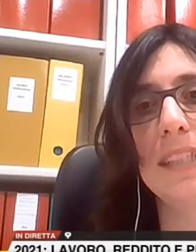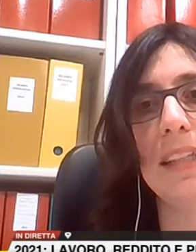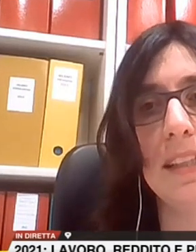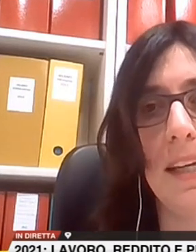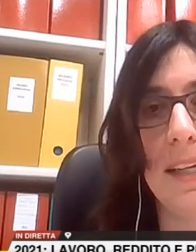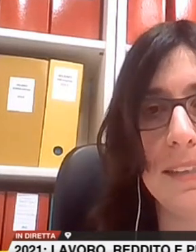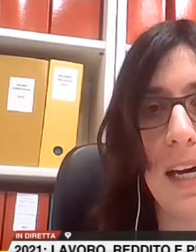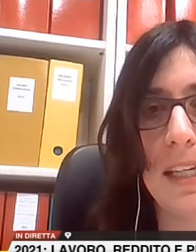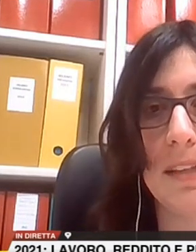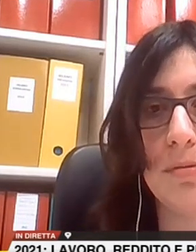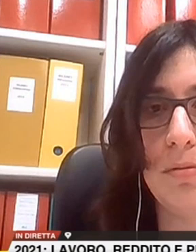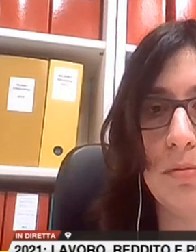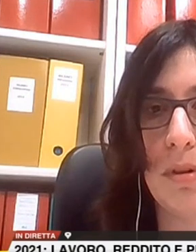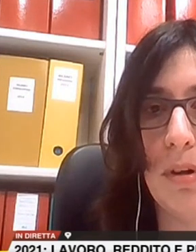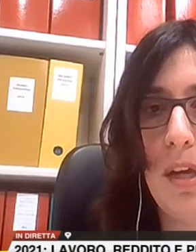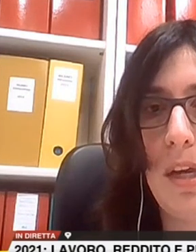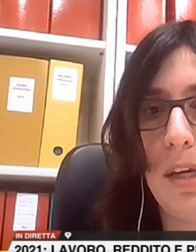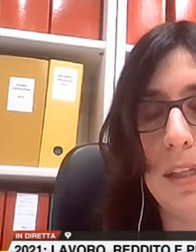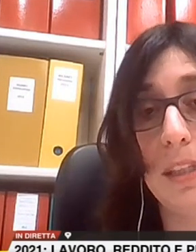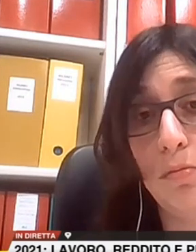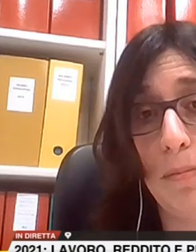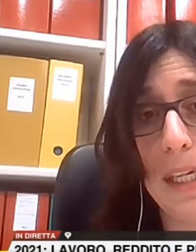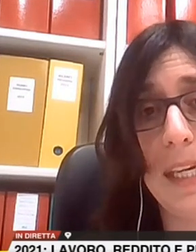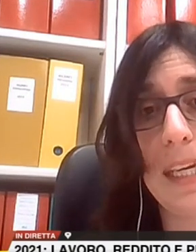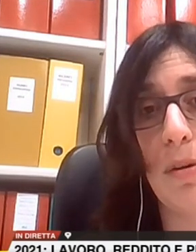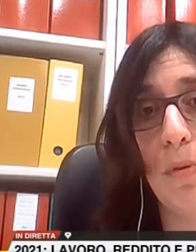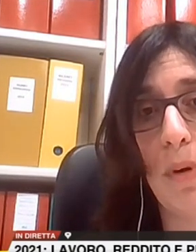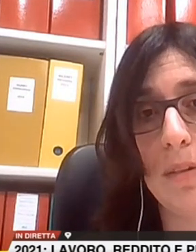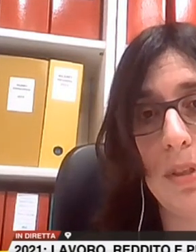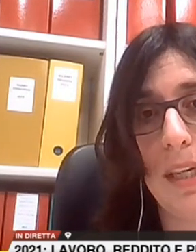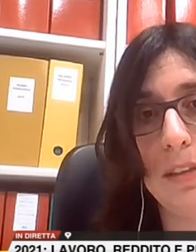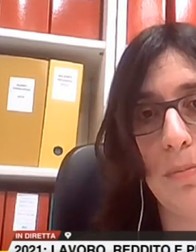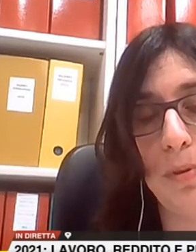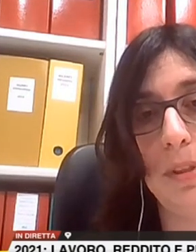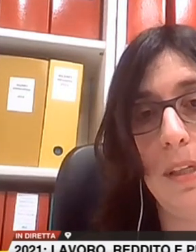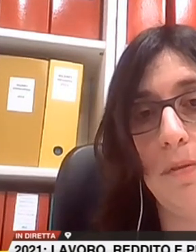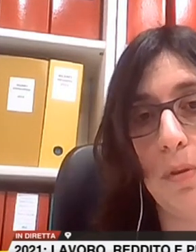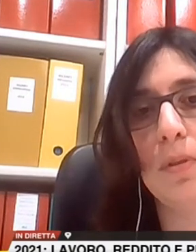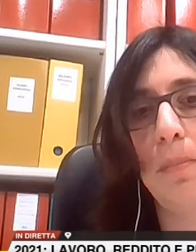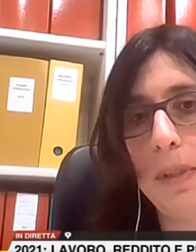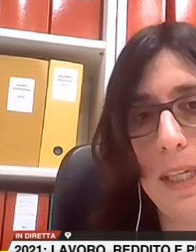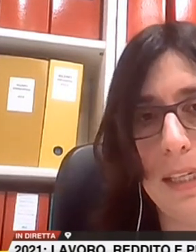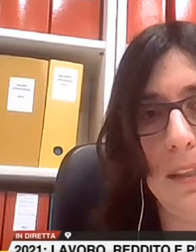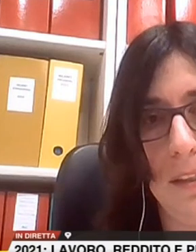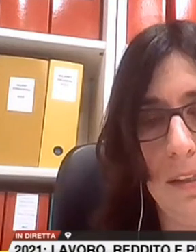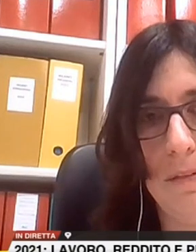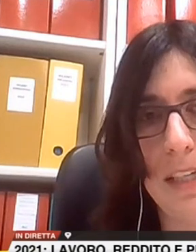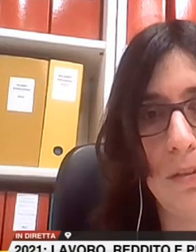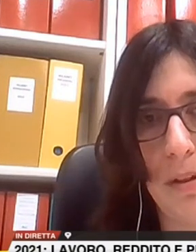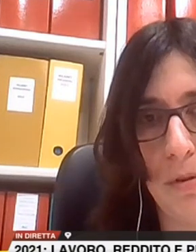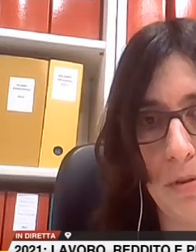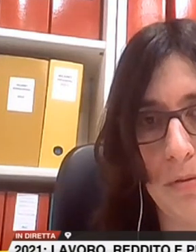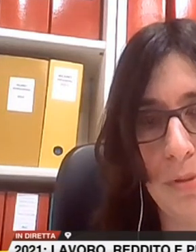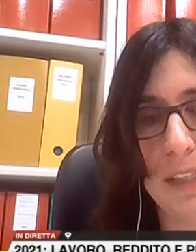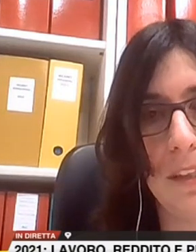delle aziende, delle realtà che hanno tenuto bene e che comunque hanno generato posti di lavoro. Dopodiché